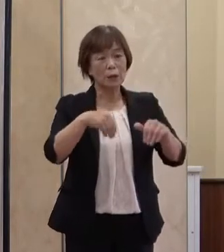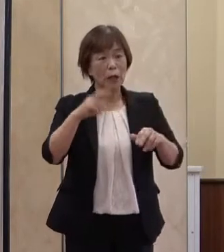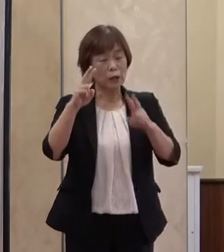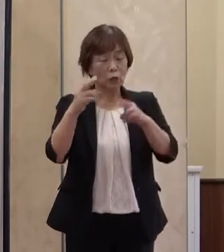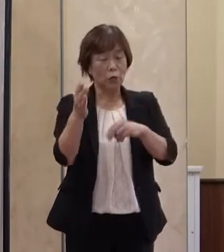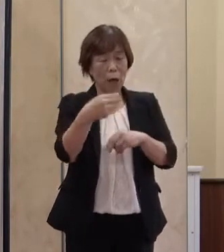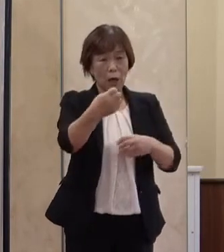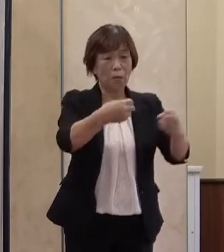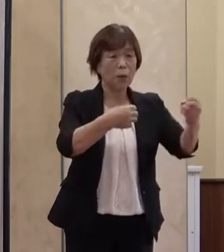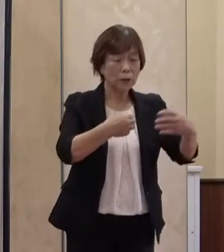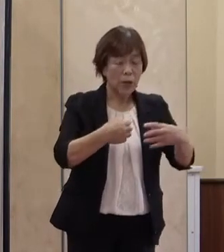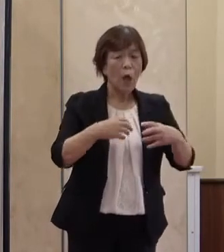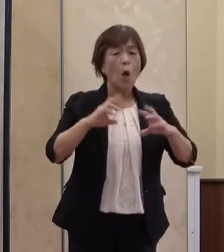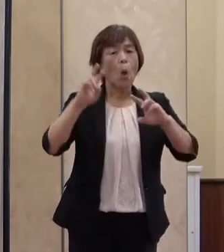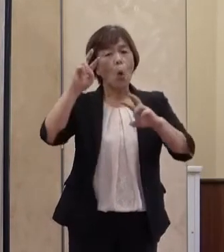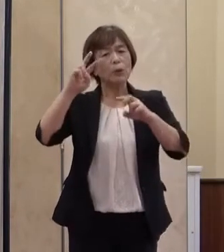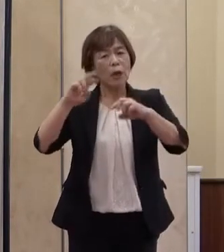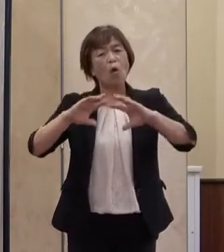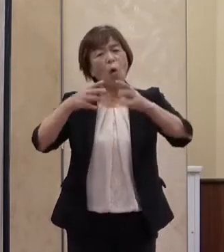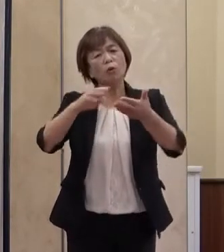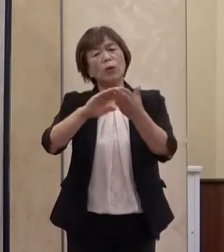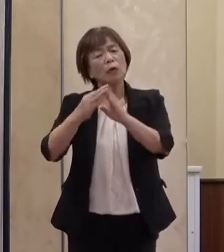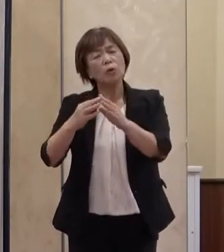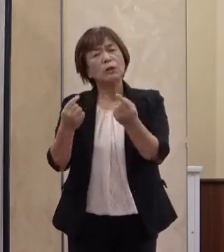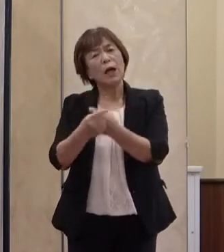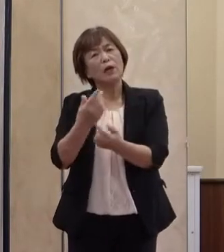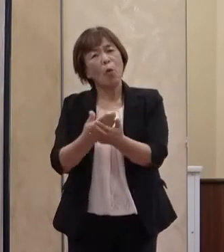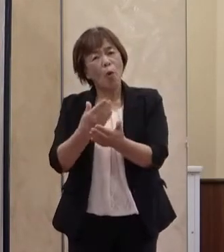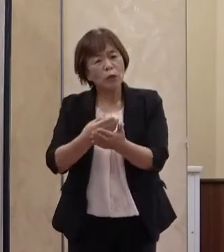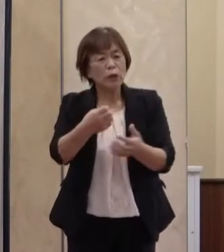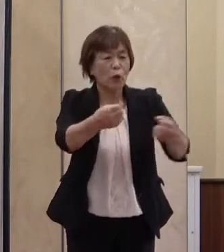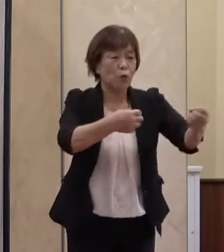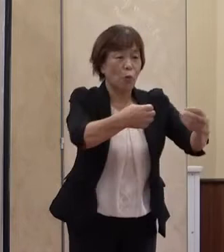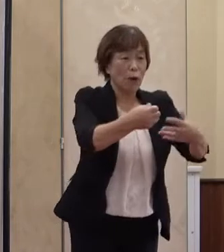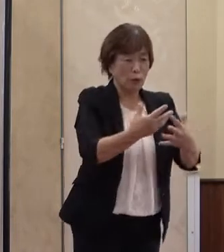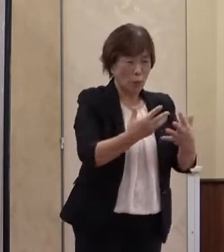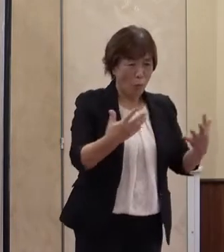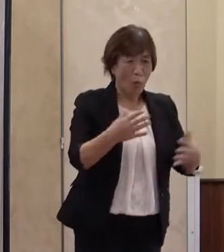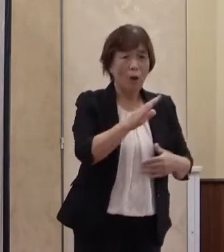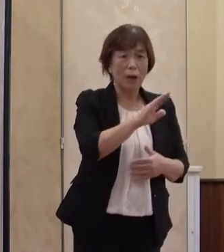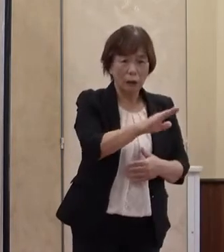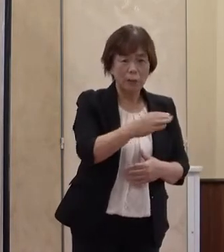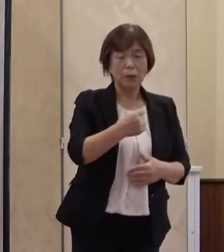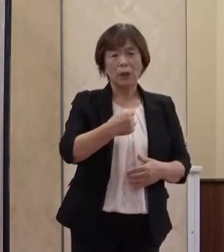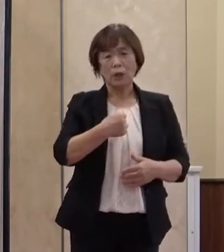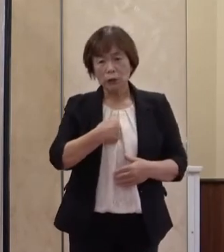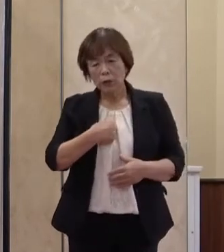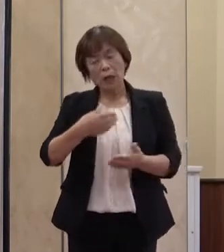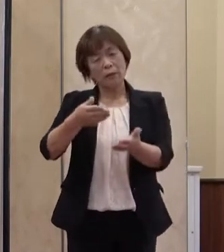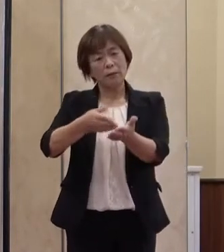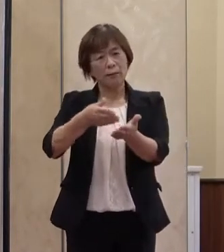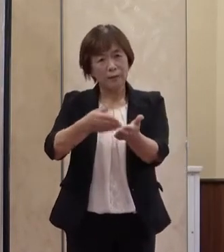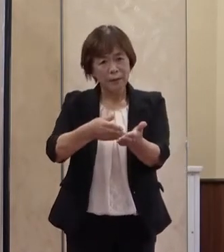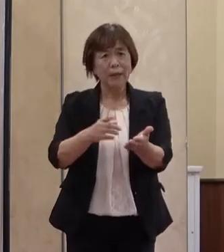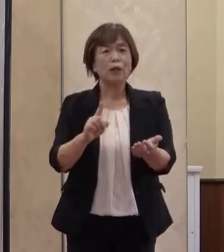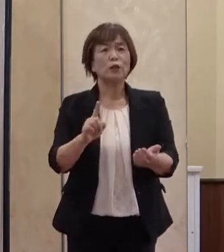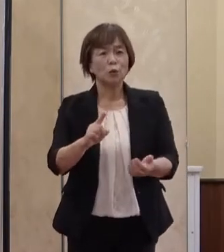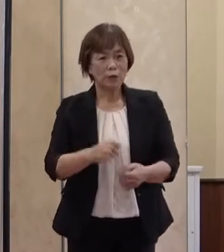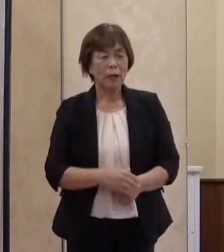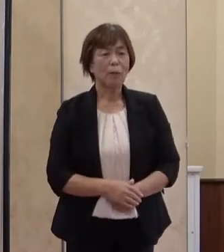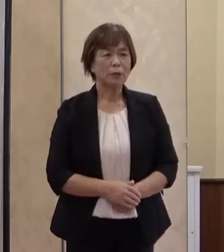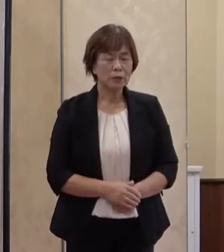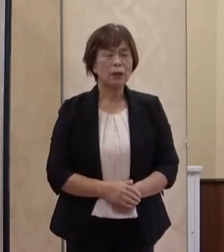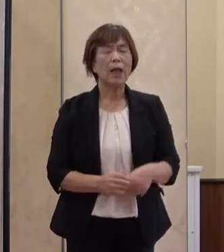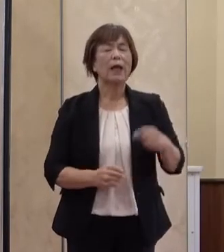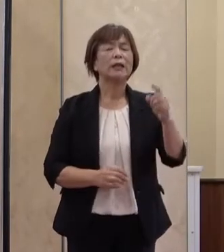際金融都市にしてほしいという声は僕のところに届いてます。で、その時に常に僕はまず話をしているですけど、